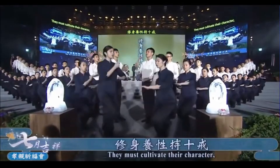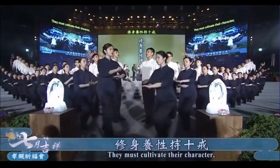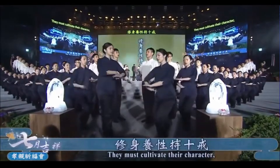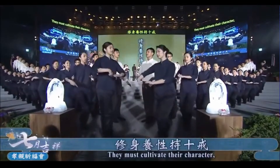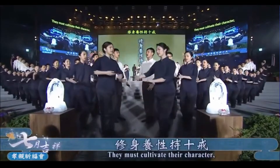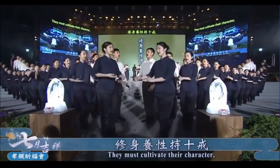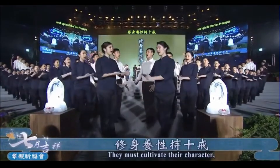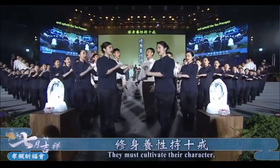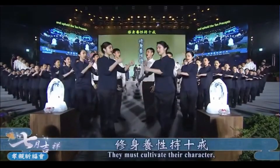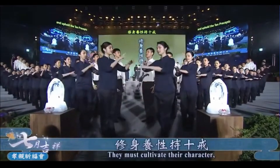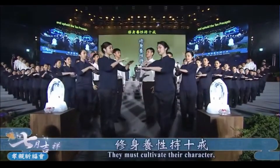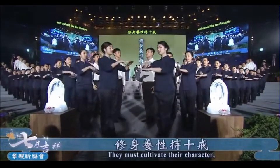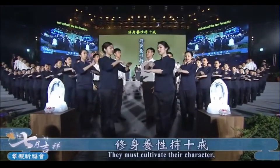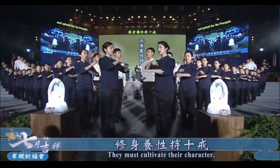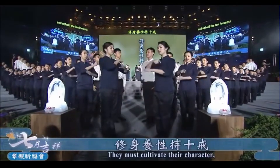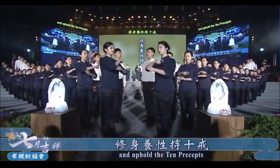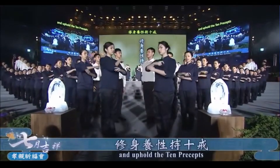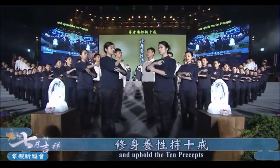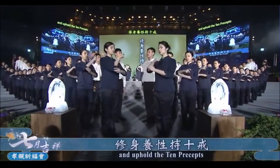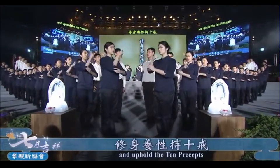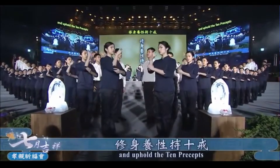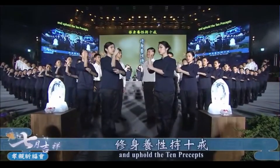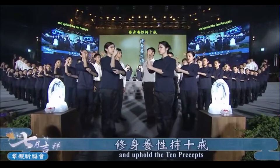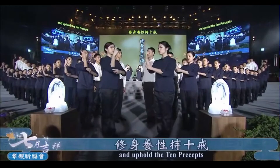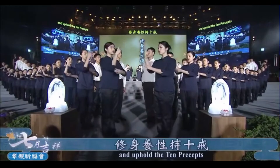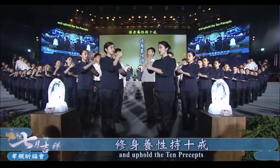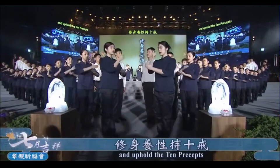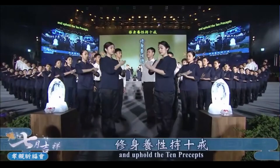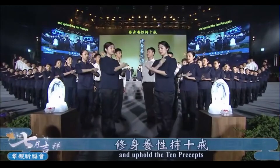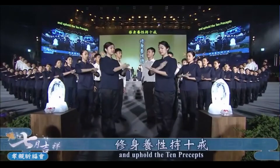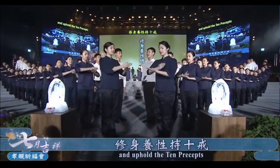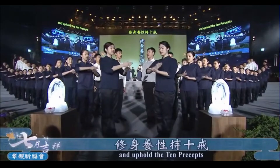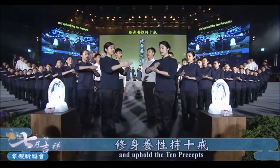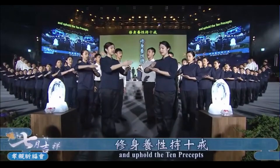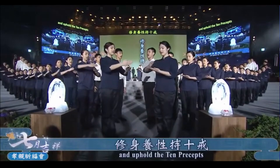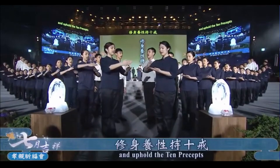身养性持世界，